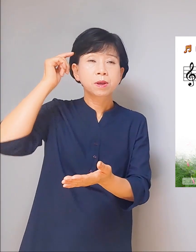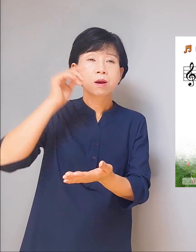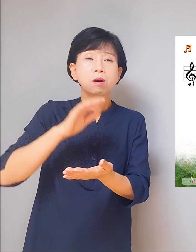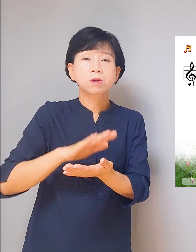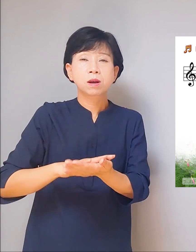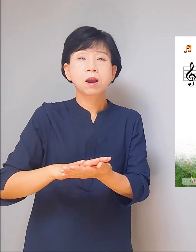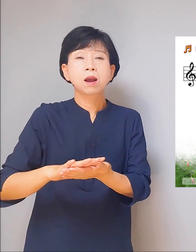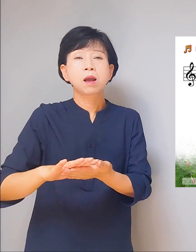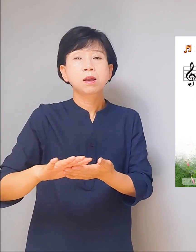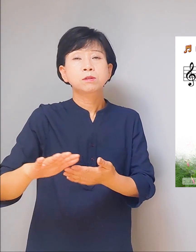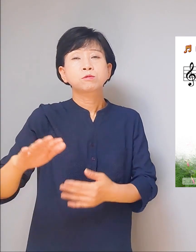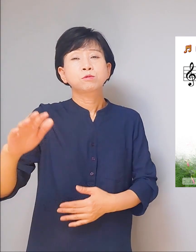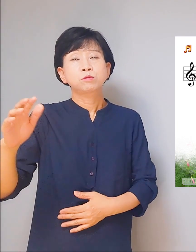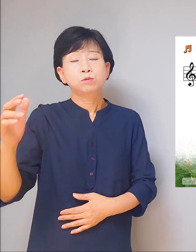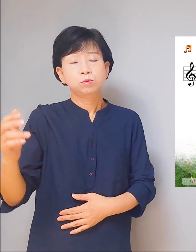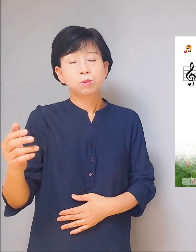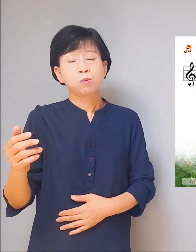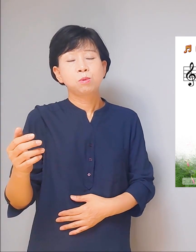하늘의